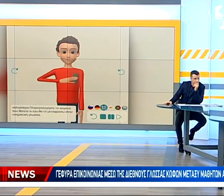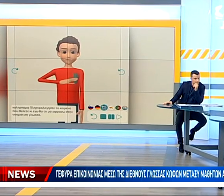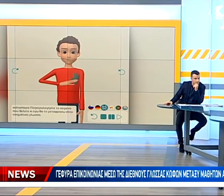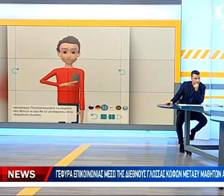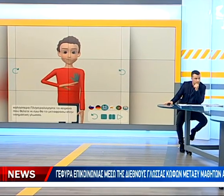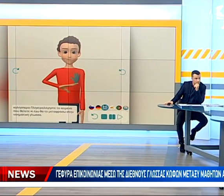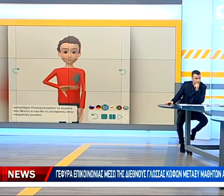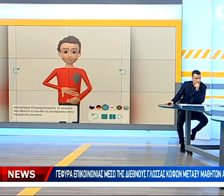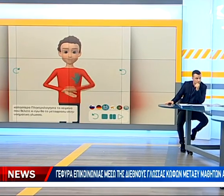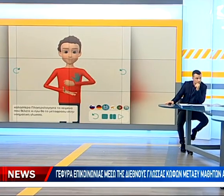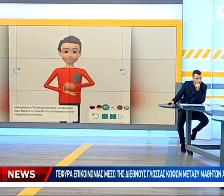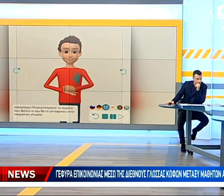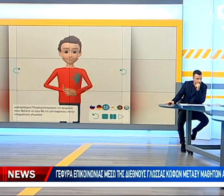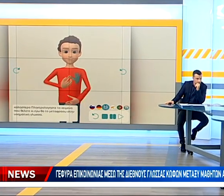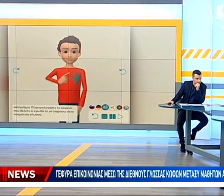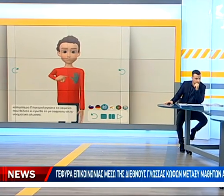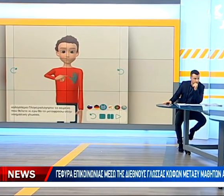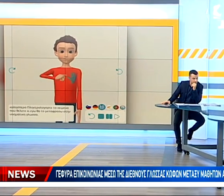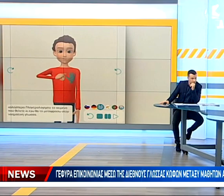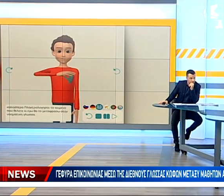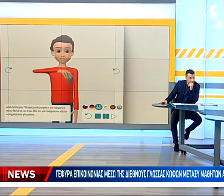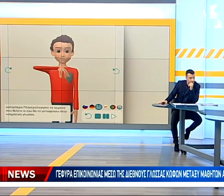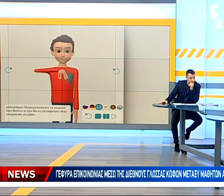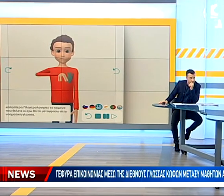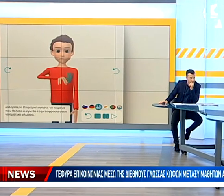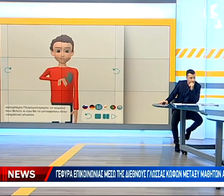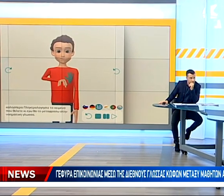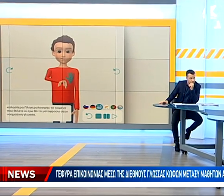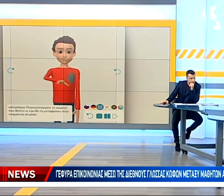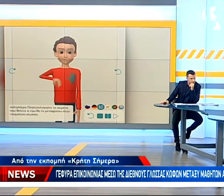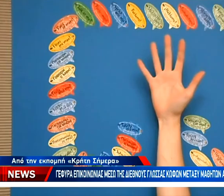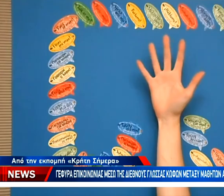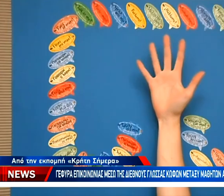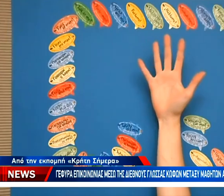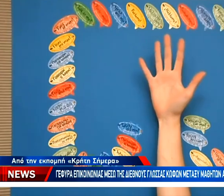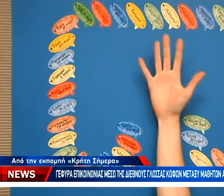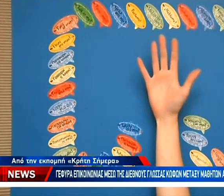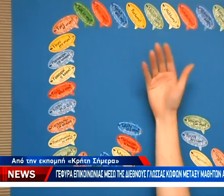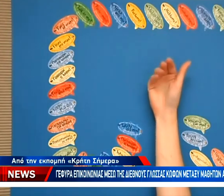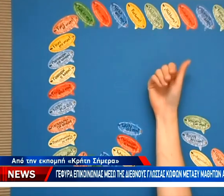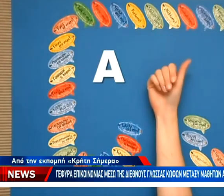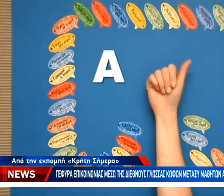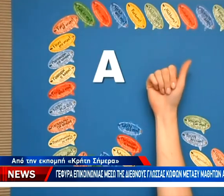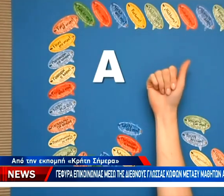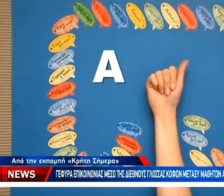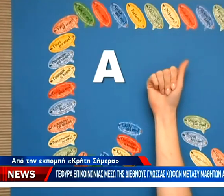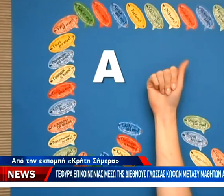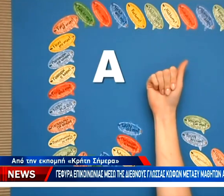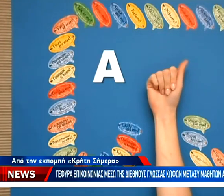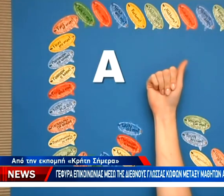Κώστα τον Κοροναράκη, ο οποίος είναι κουφός. Έχει πάρει το πτυχίο του από το Πανεπιστήμιο Κρήτης, το μάστερ από το δικό μας